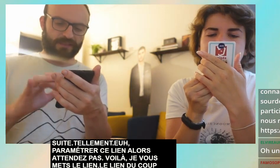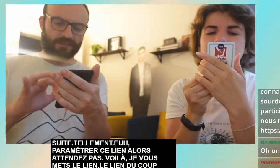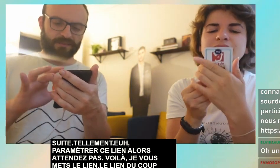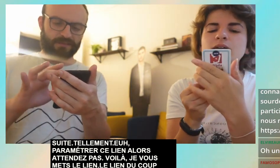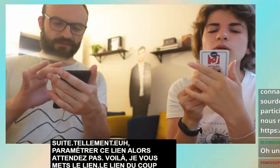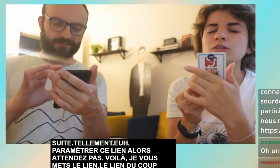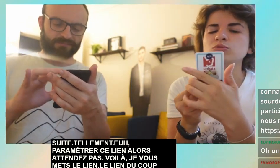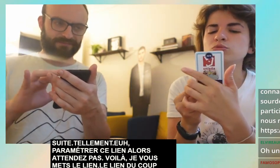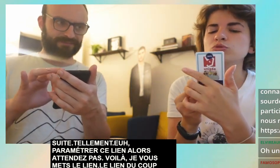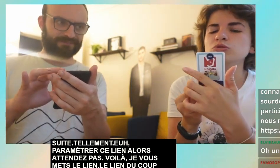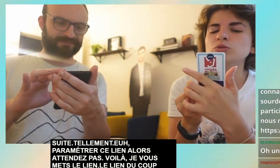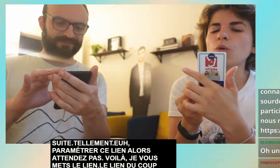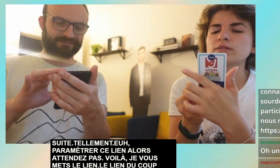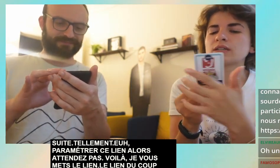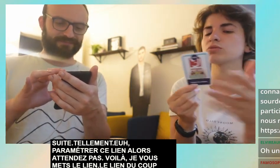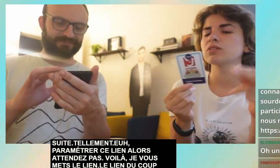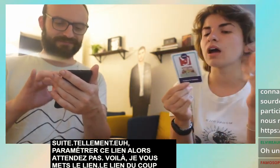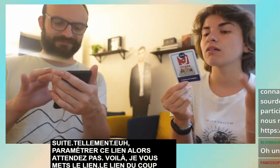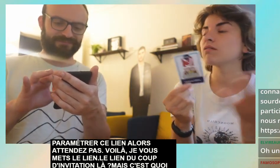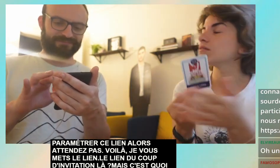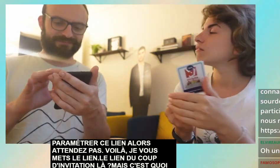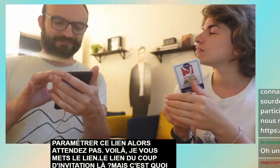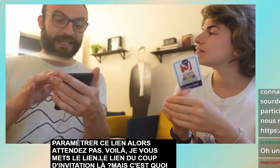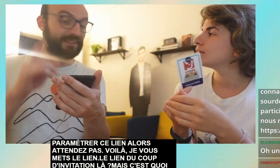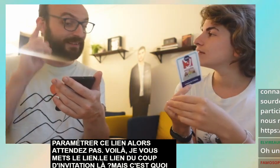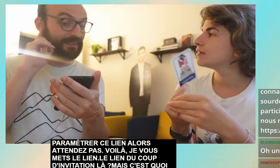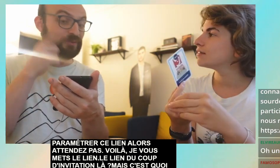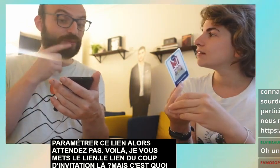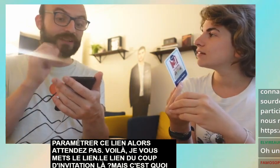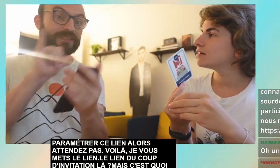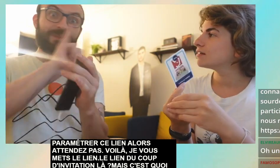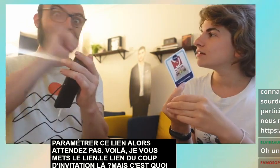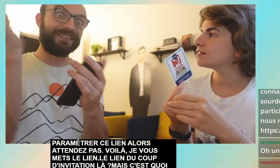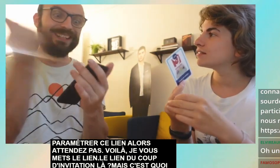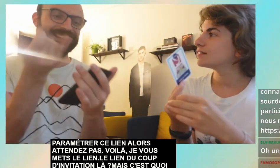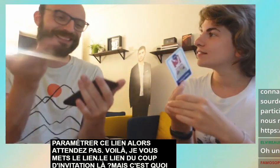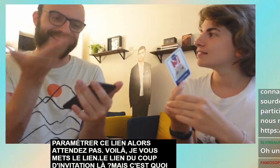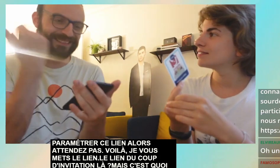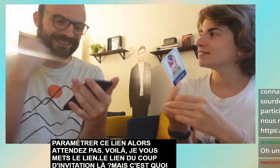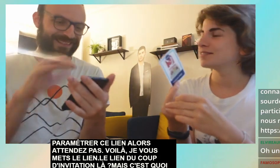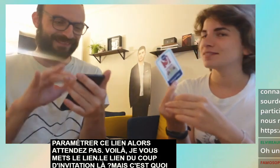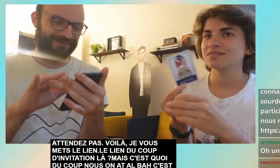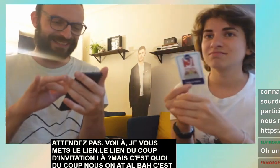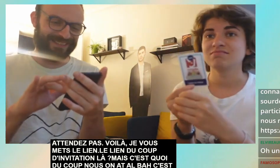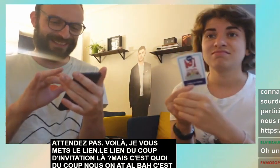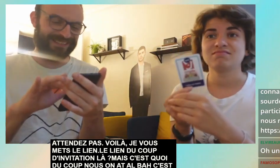Mais c'est quoi du coup l'union nationale Bah c'est des souris se réunissent, je sais pas.